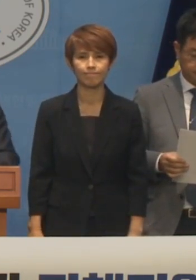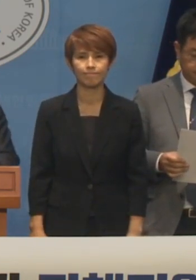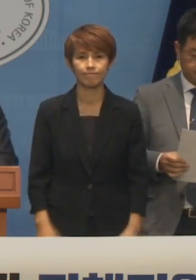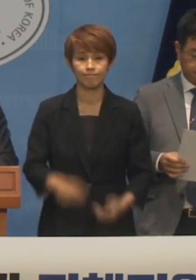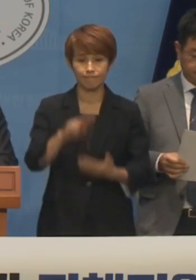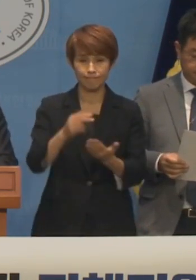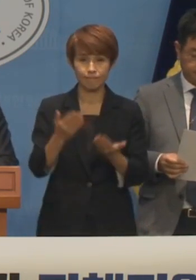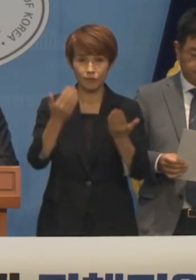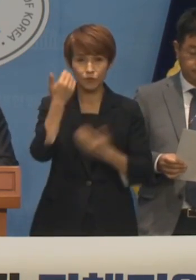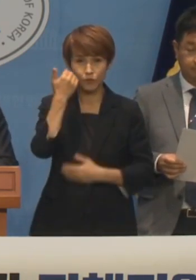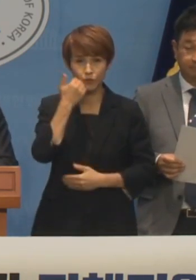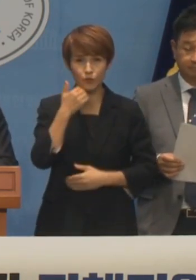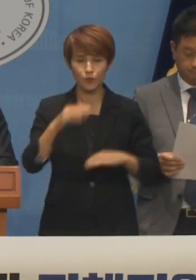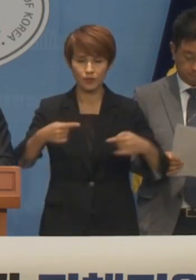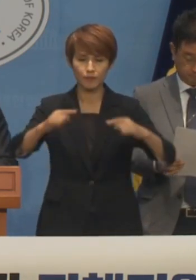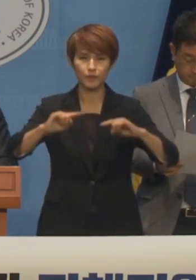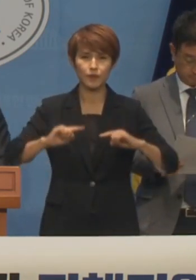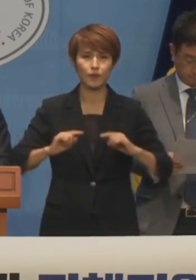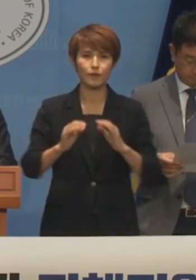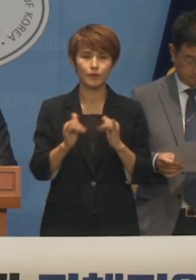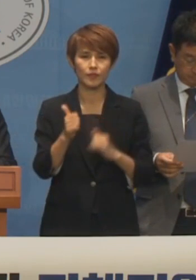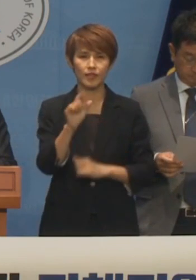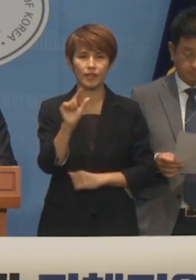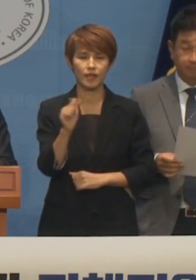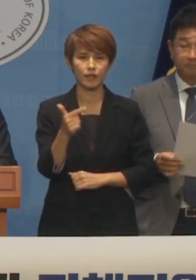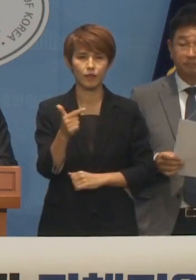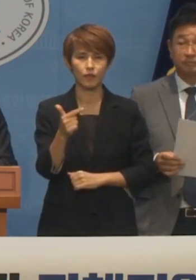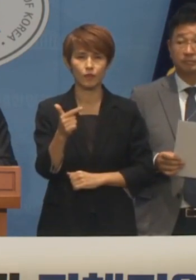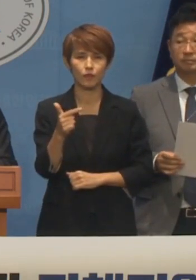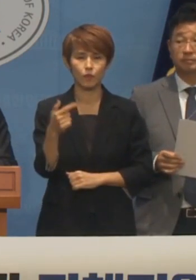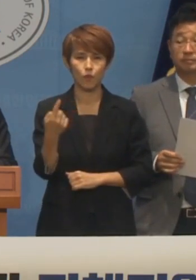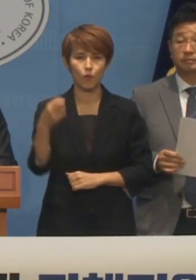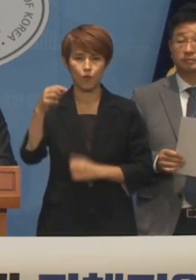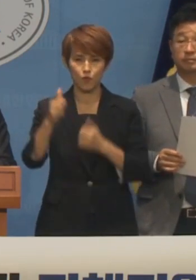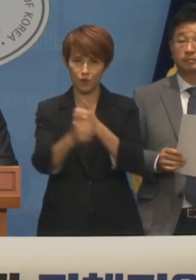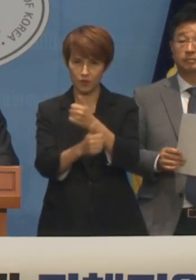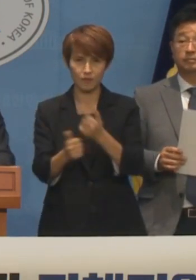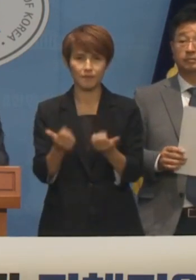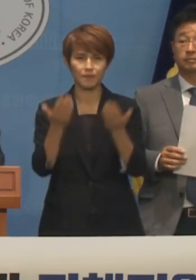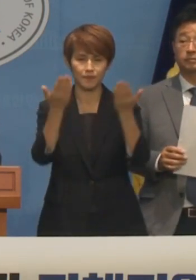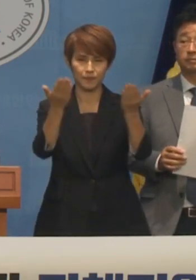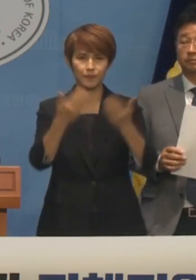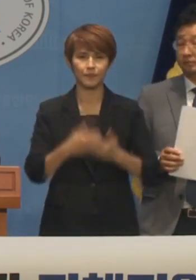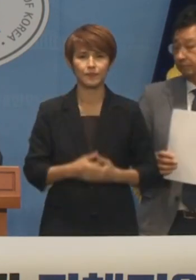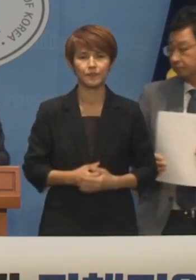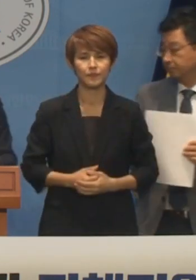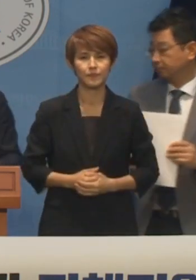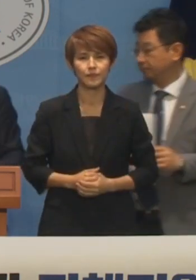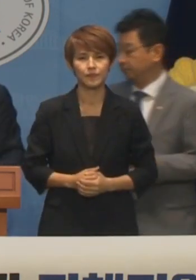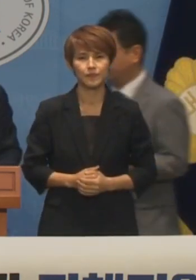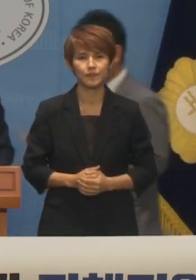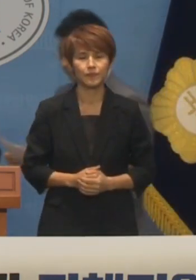낭독은 오늘 참석해 주신 한노희 위원님들이 순서대로 진행하도록 하겠습니다. 예.